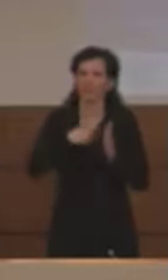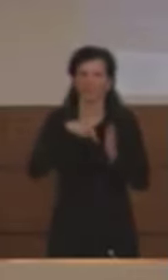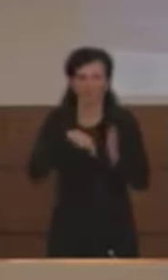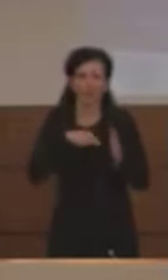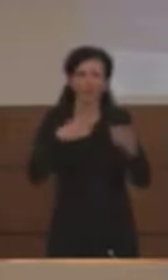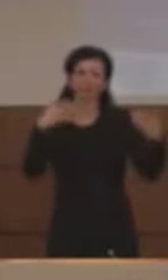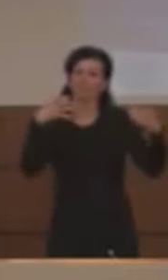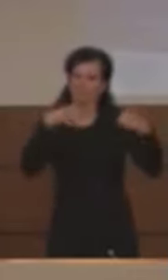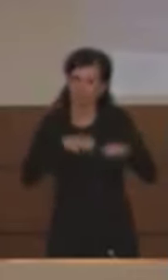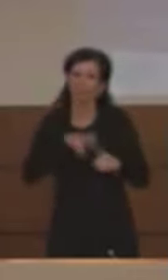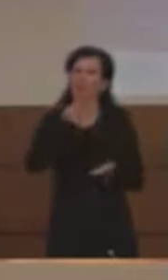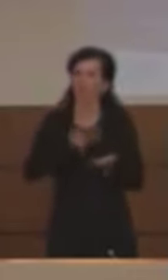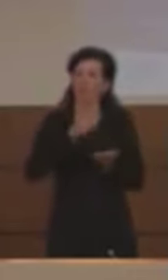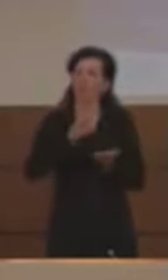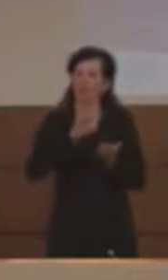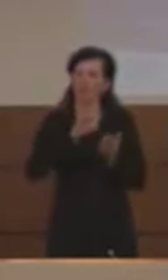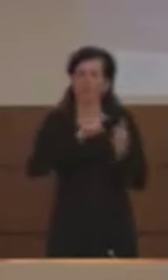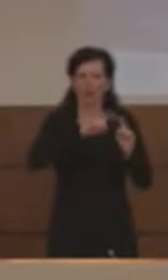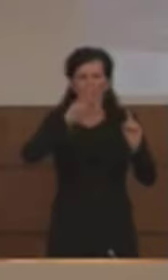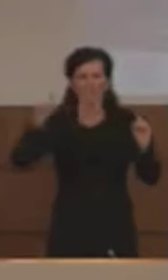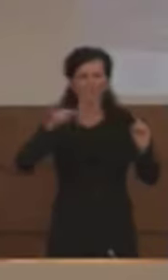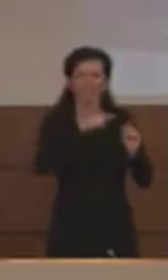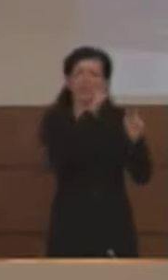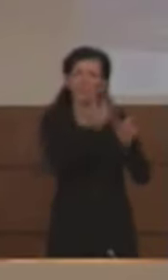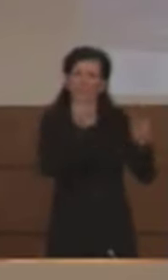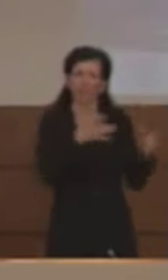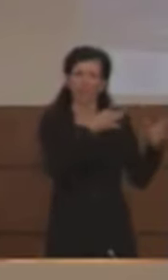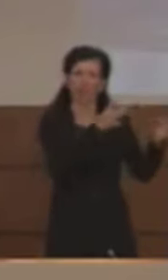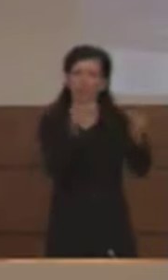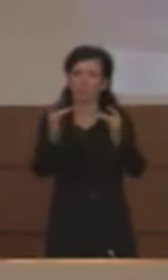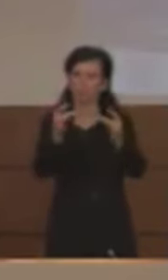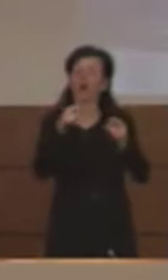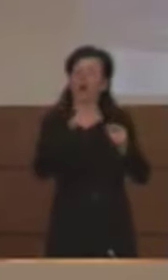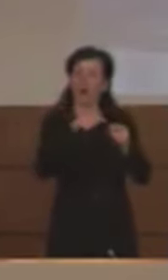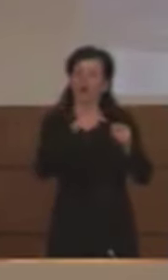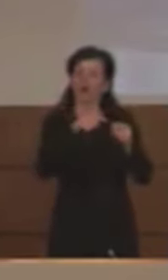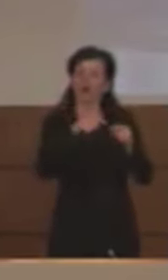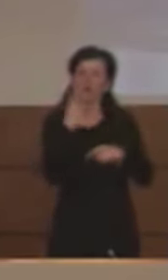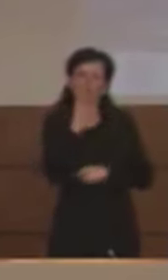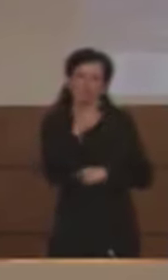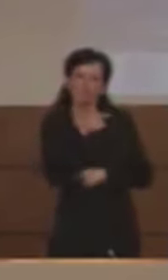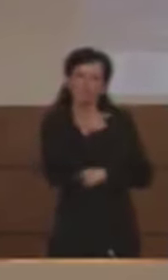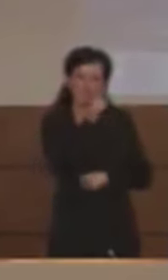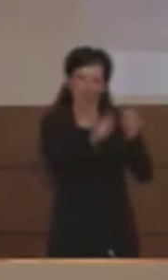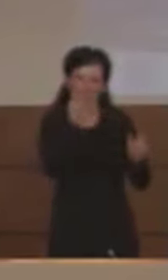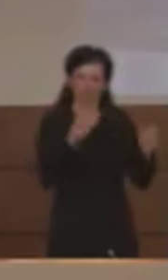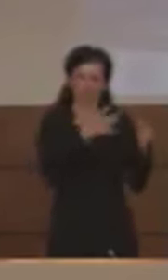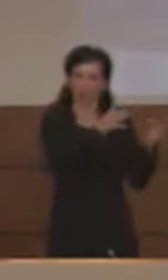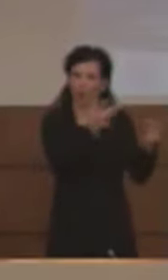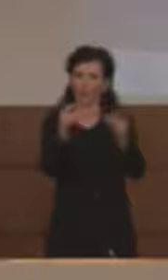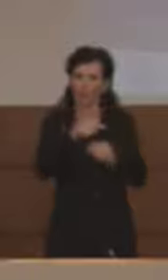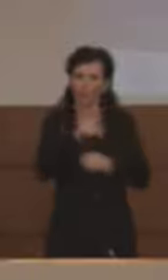del trend di crescita dei contagiati, con un incremento complessivo delle persone contagiate